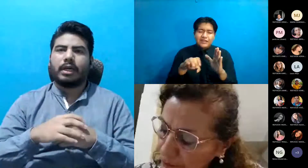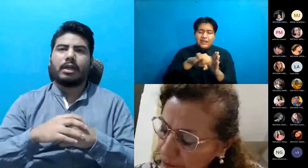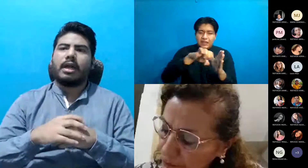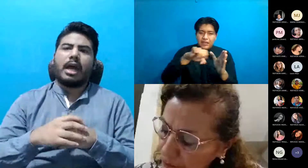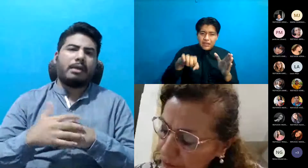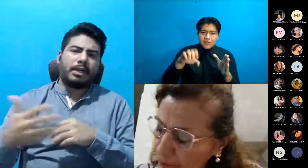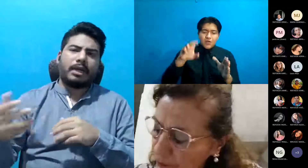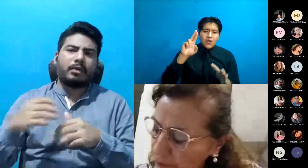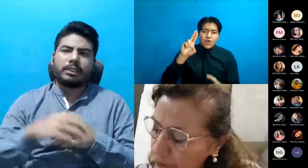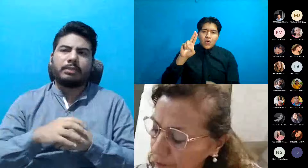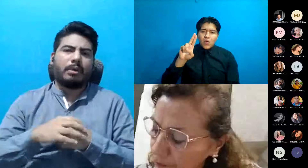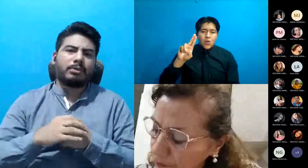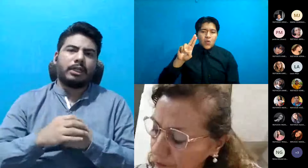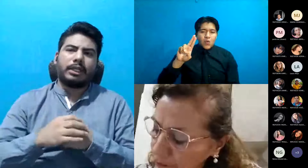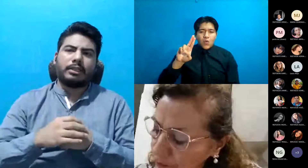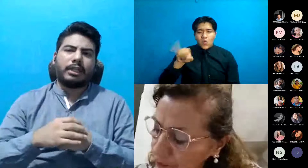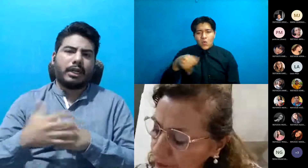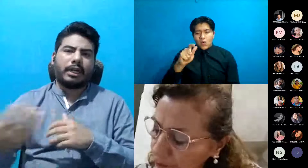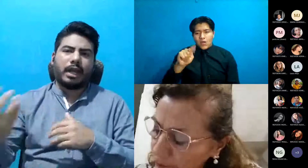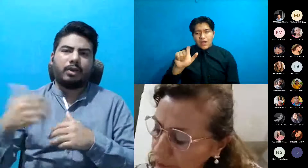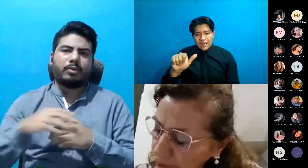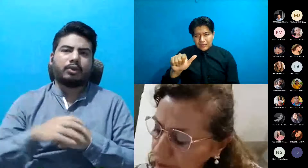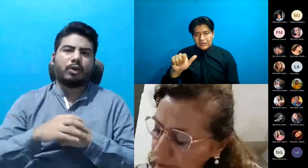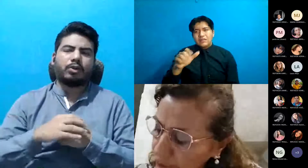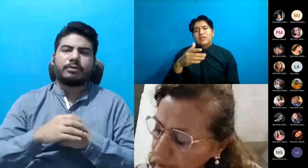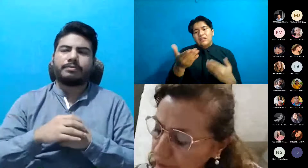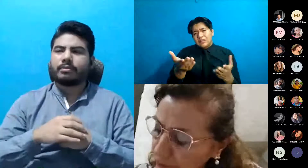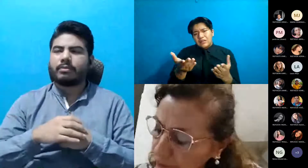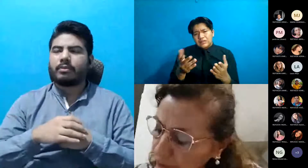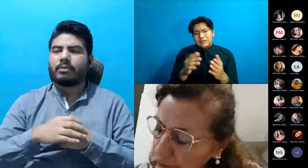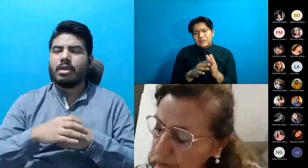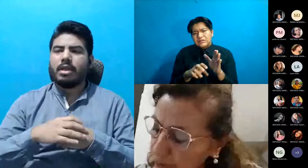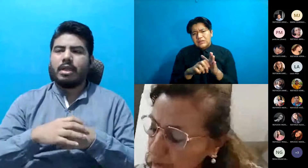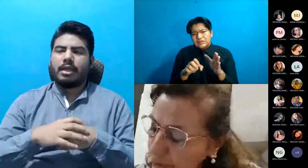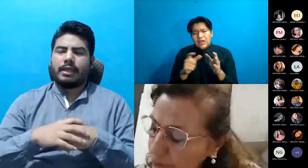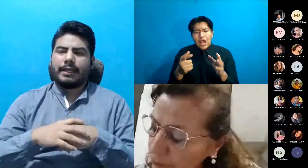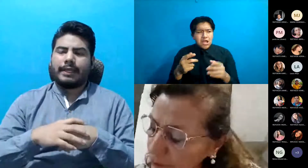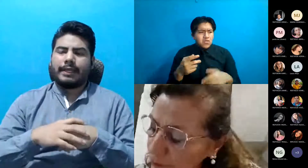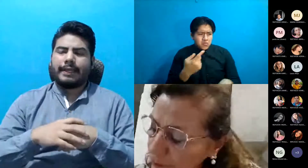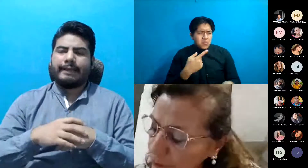puede mencionar, ah, mira, claro que sí, vamos a integrar a alumnos sordos,